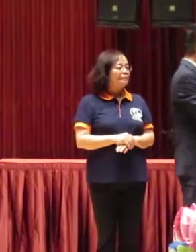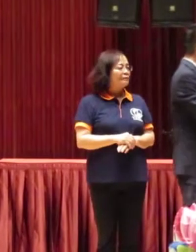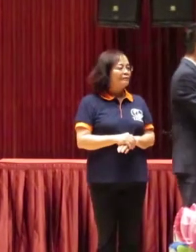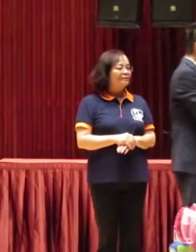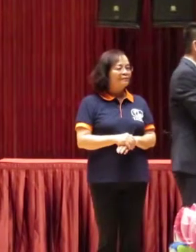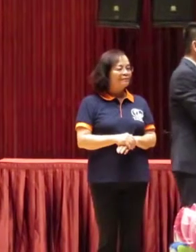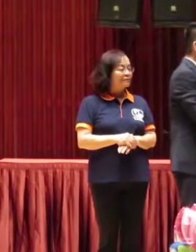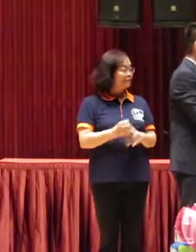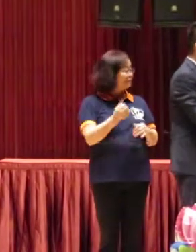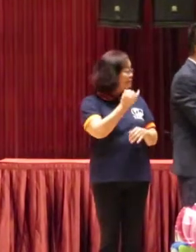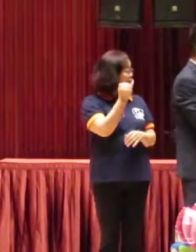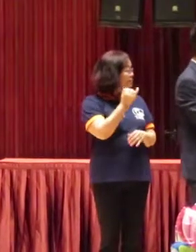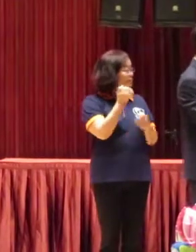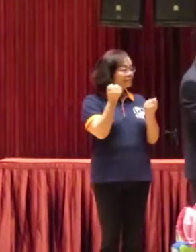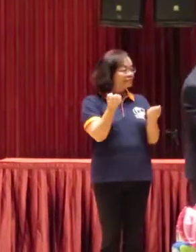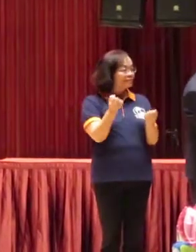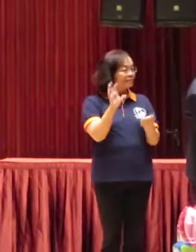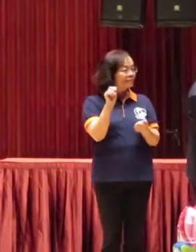以杰小姐在现场吗？